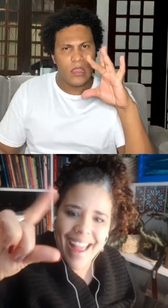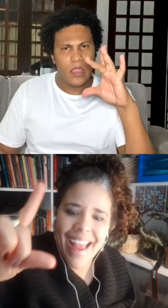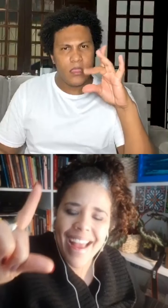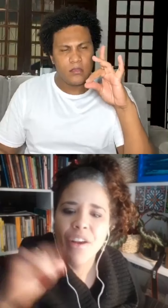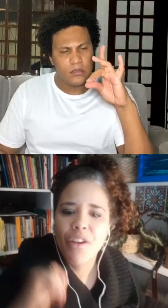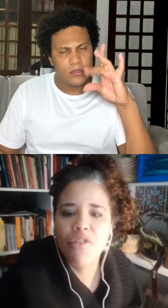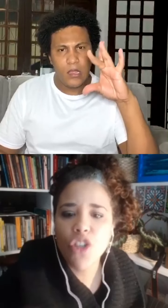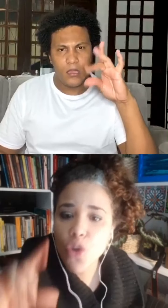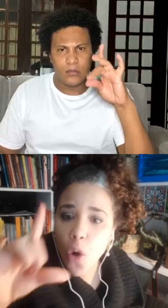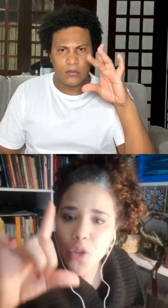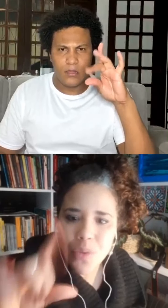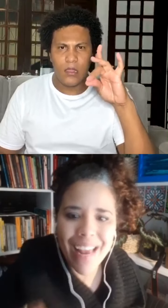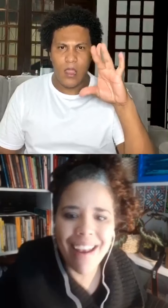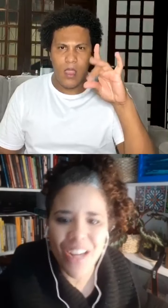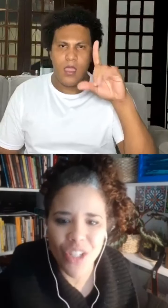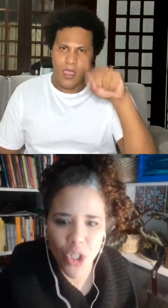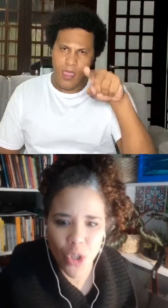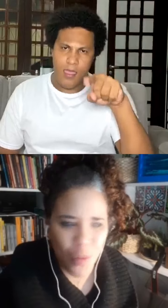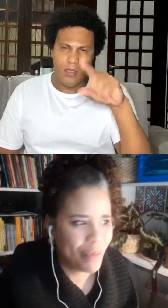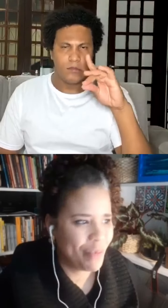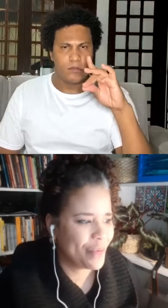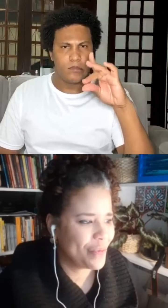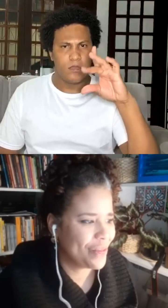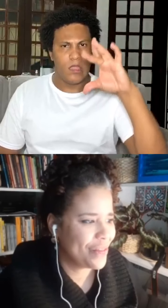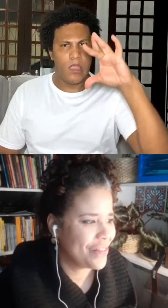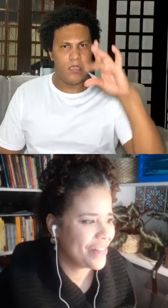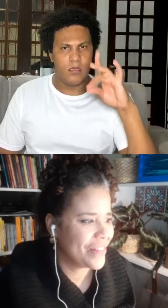é viscoso e elástico.